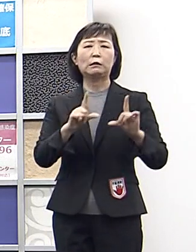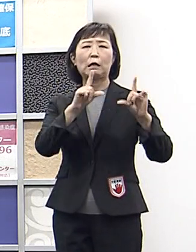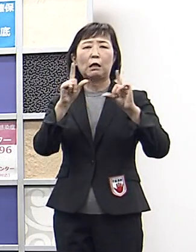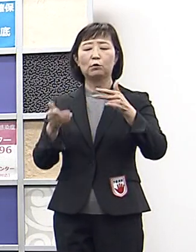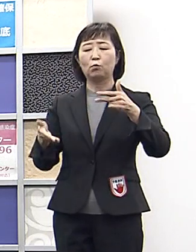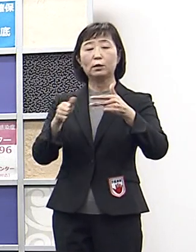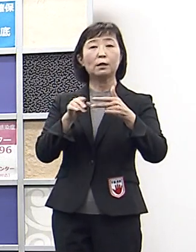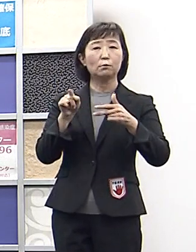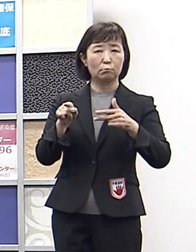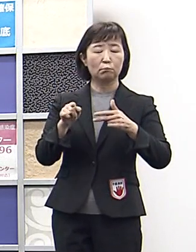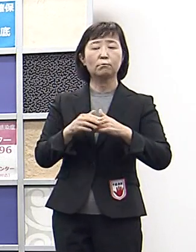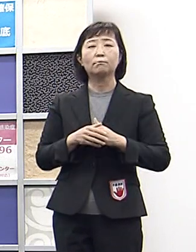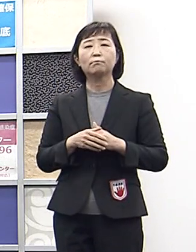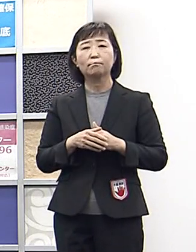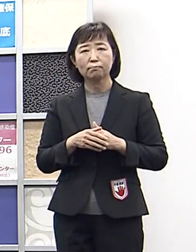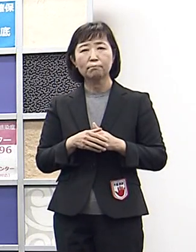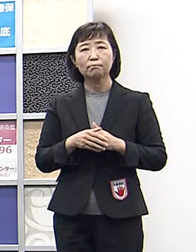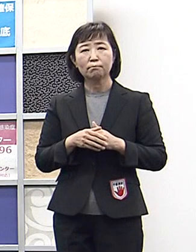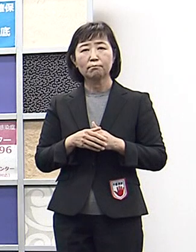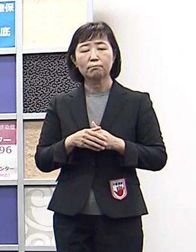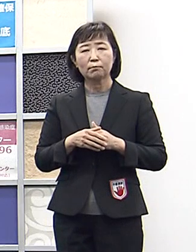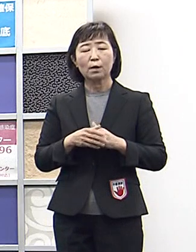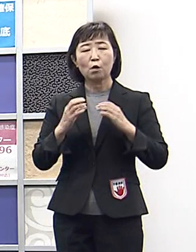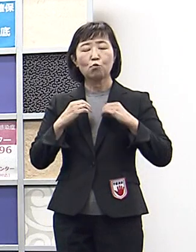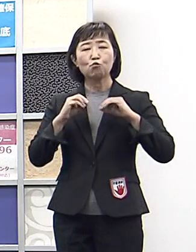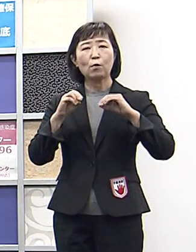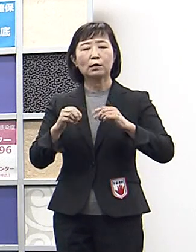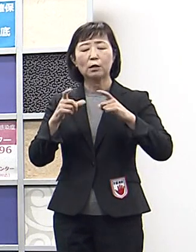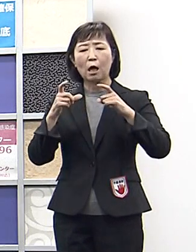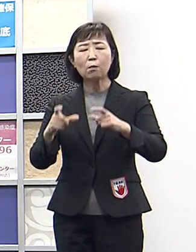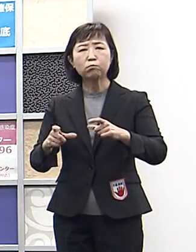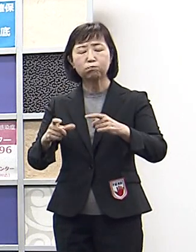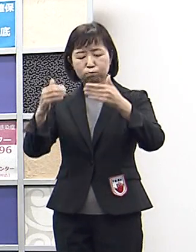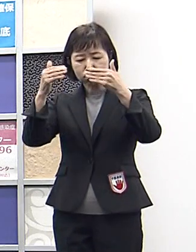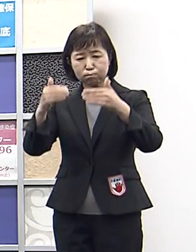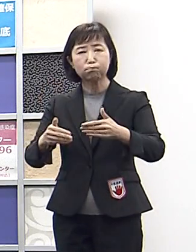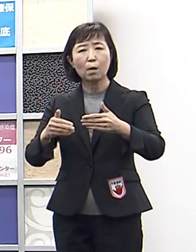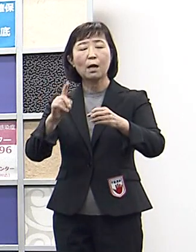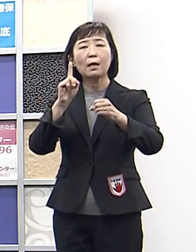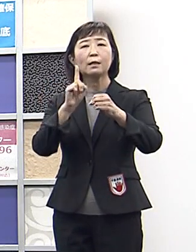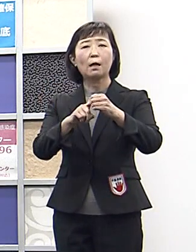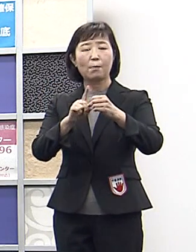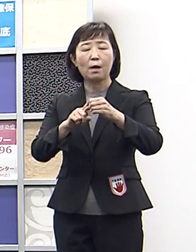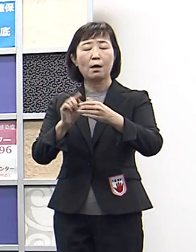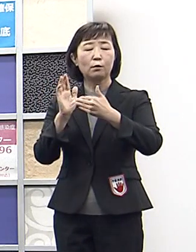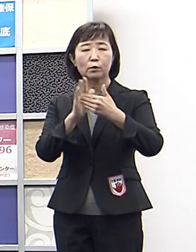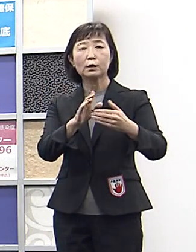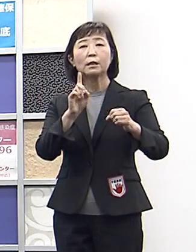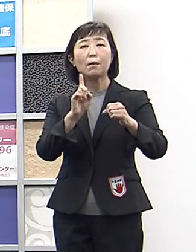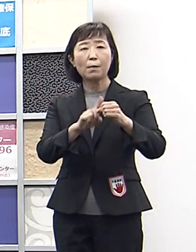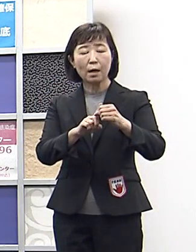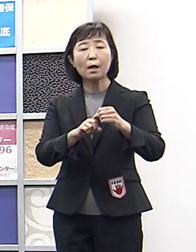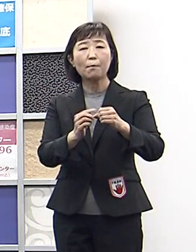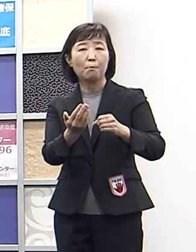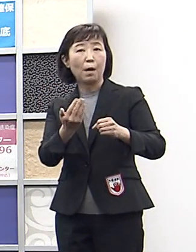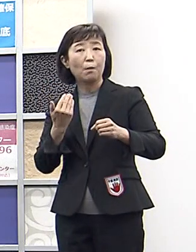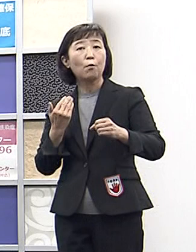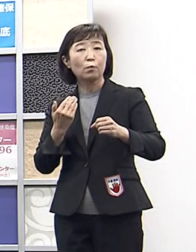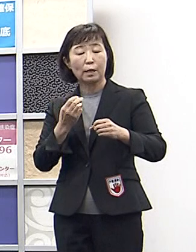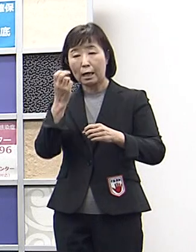いる施設の対応につきましてはクラスター化を防ぐため有償乗車にあらかじめ検査をしてもらう